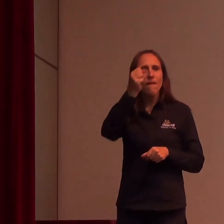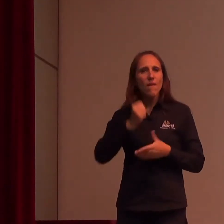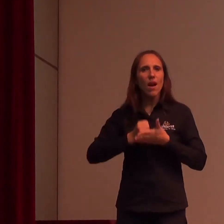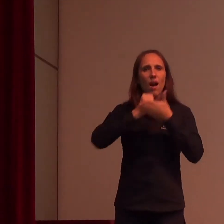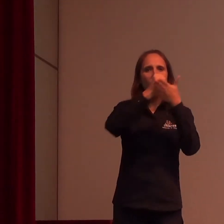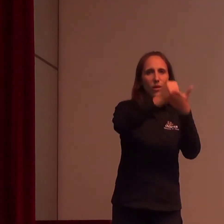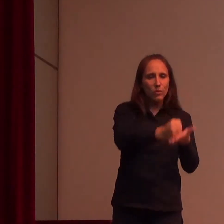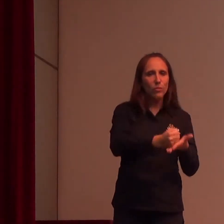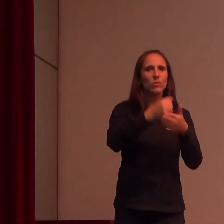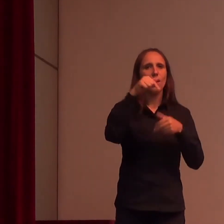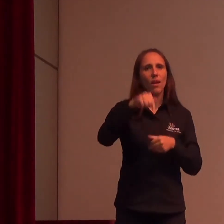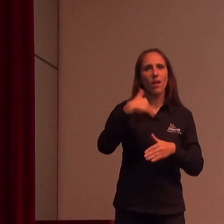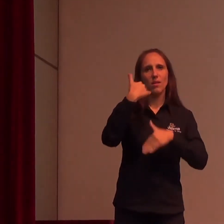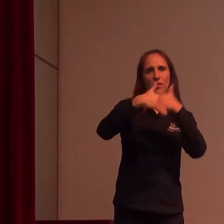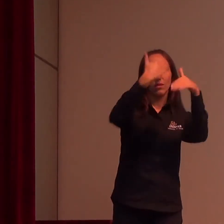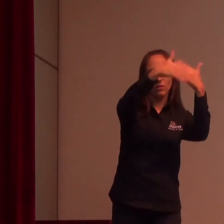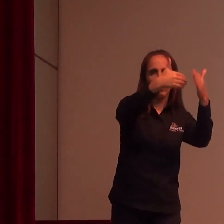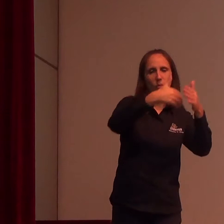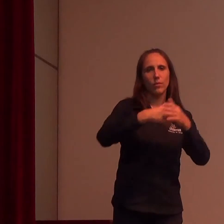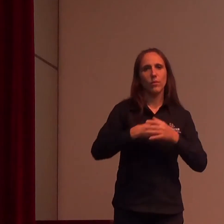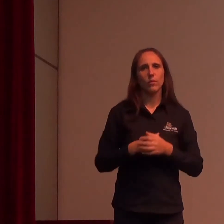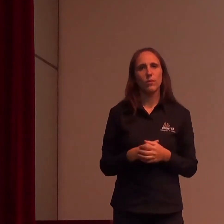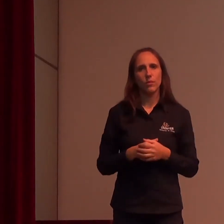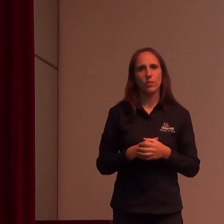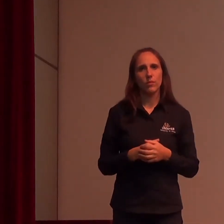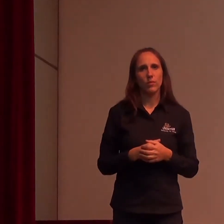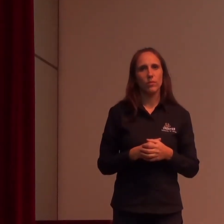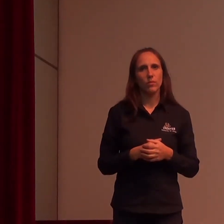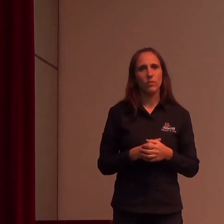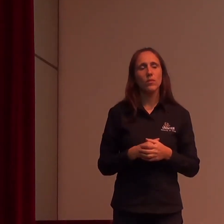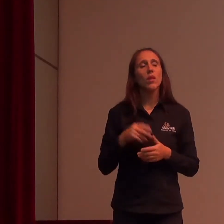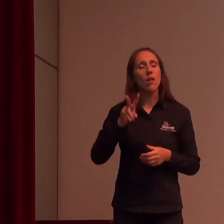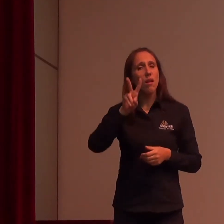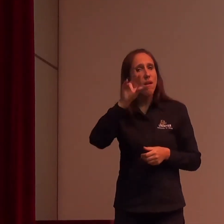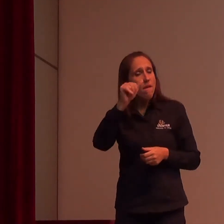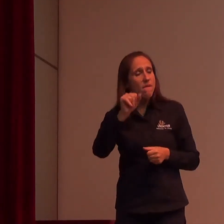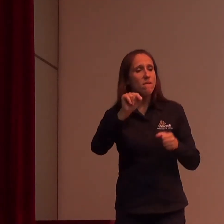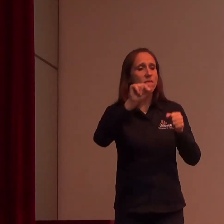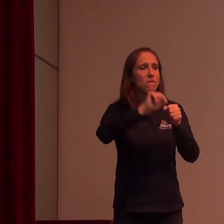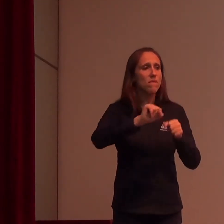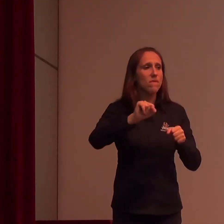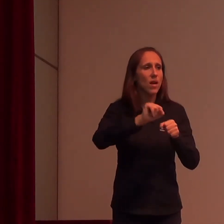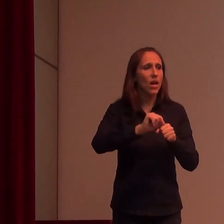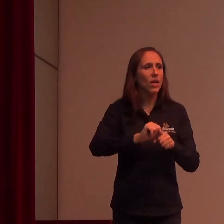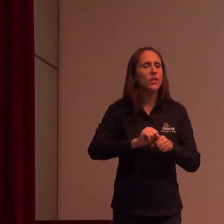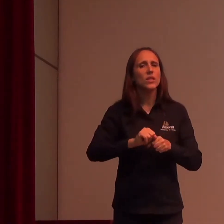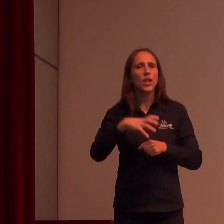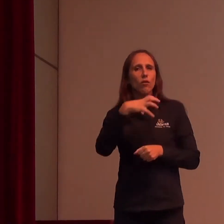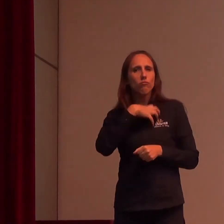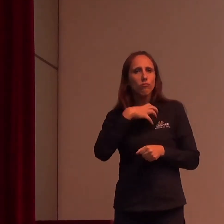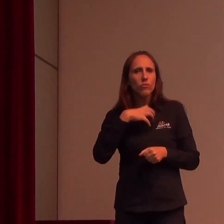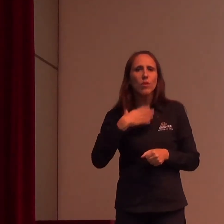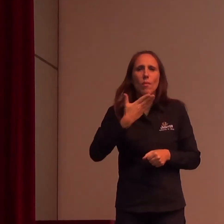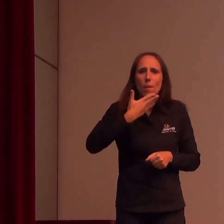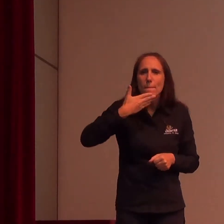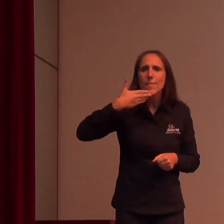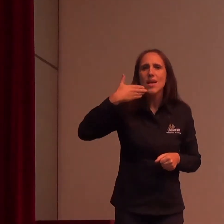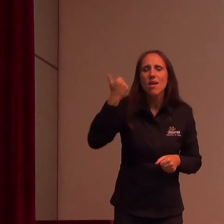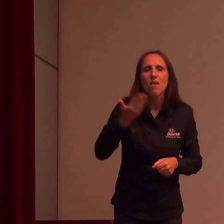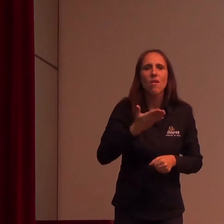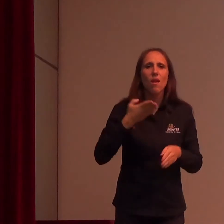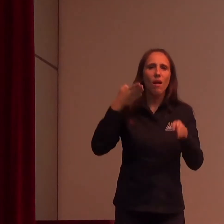desenvolvimento? A gente não vai desenvolver livros lá. A gente vai propiciar uma infraestrutura para que haja um melhor